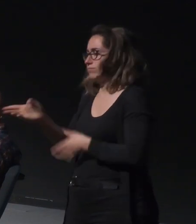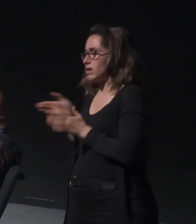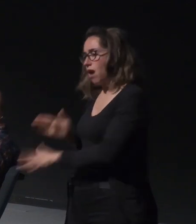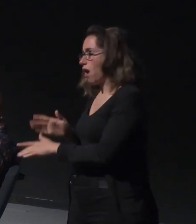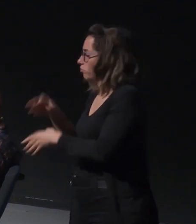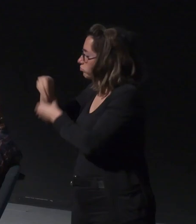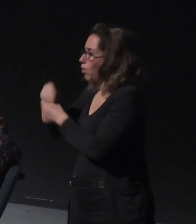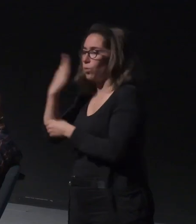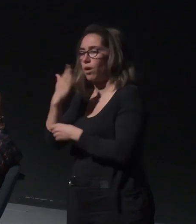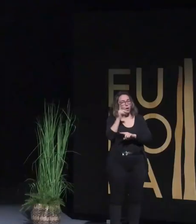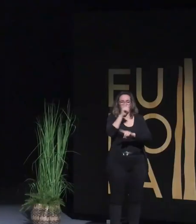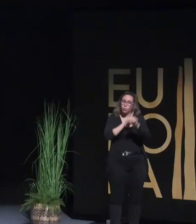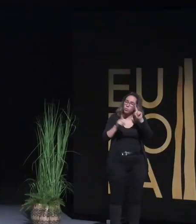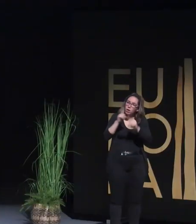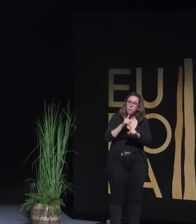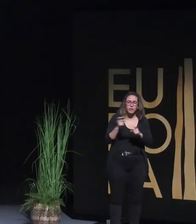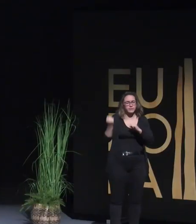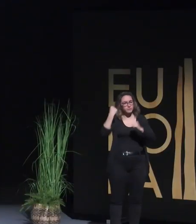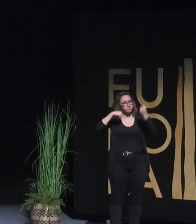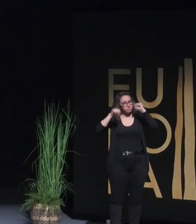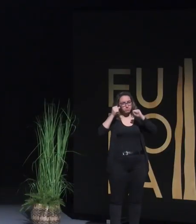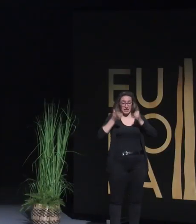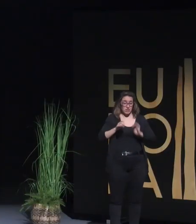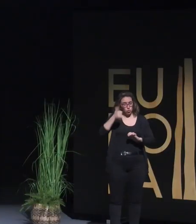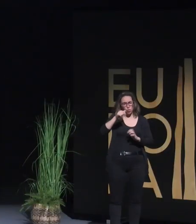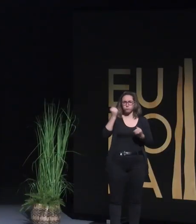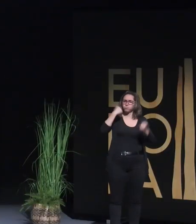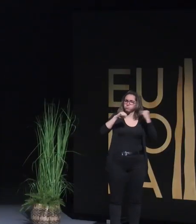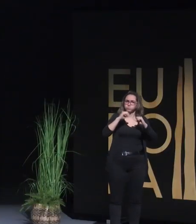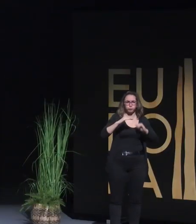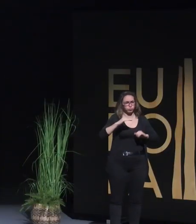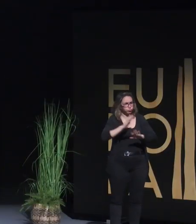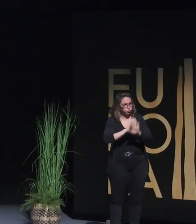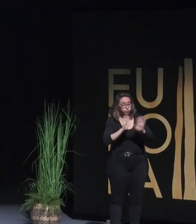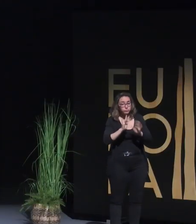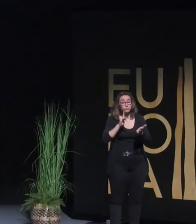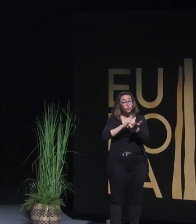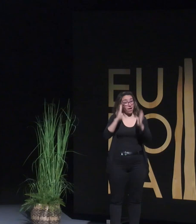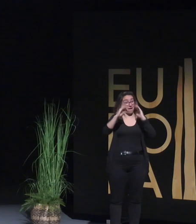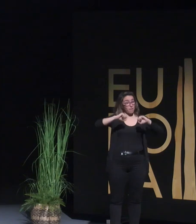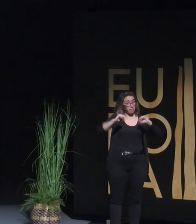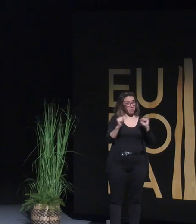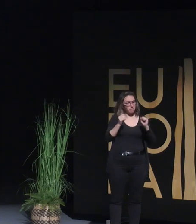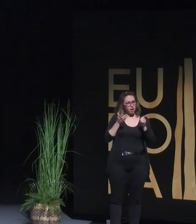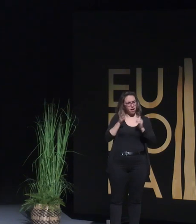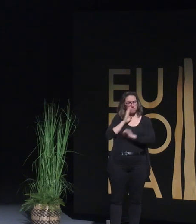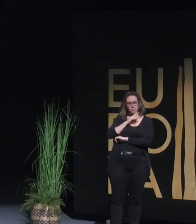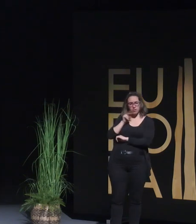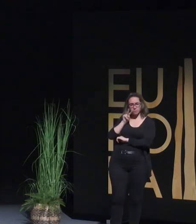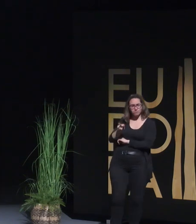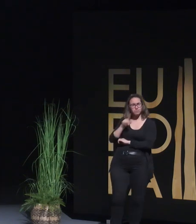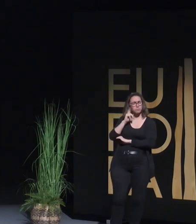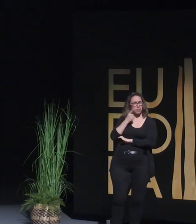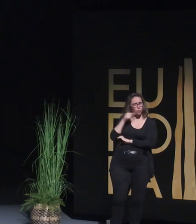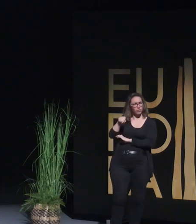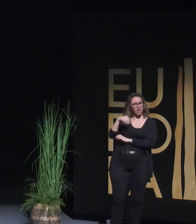muchos problemas de comportamiento del chaval. Y en la pandemia, la madre se dio cuenta que le pasaba algo a su hijo. Porque